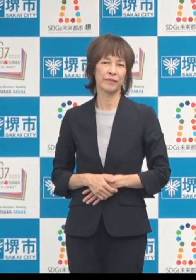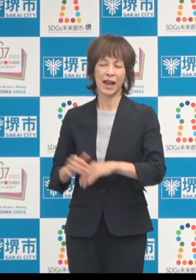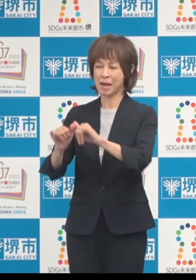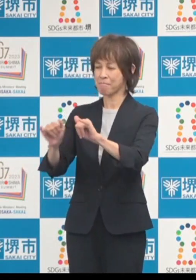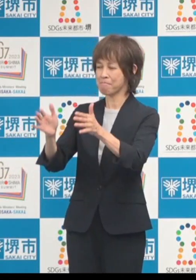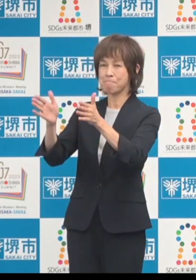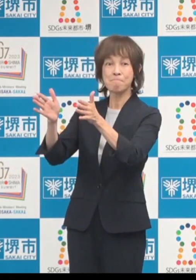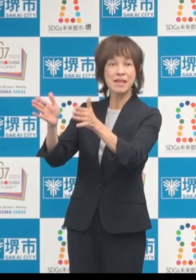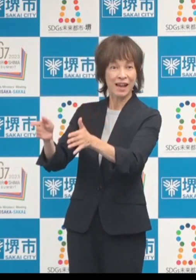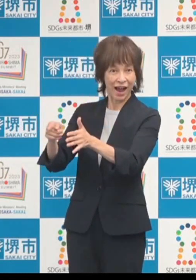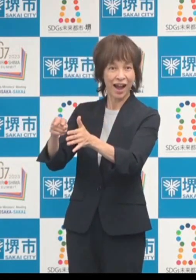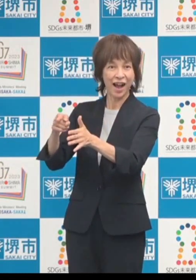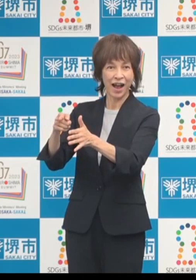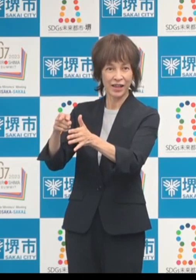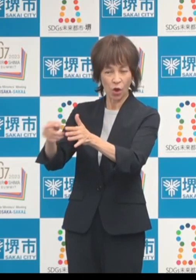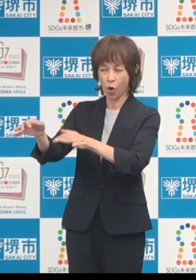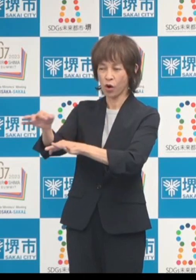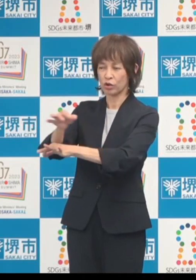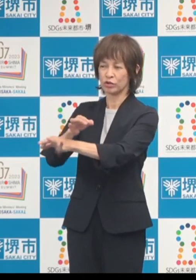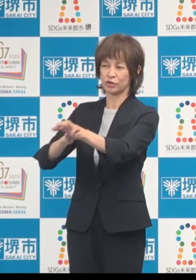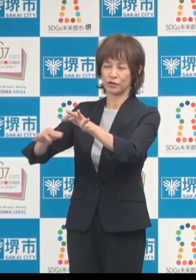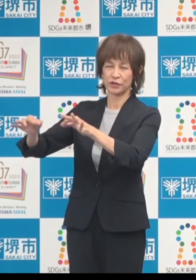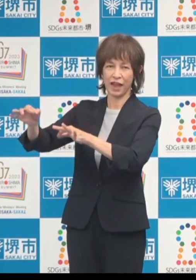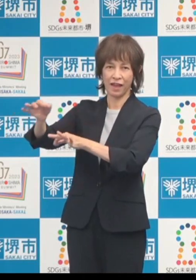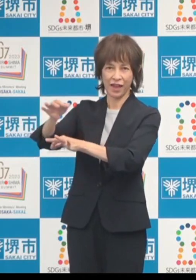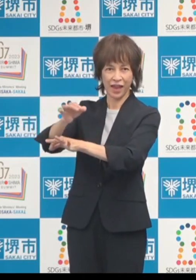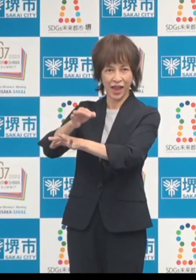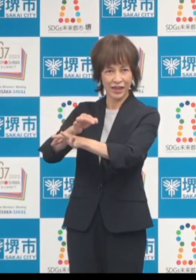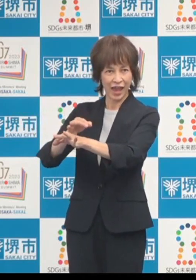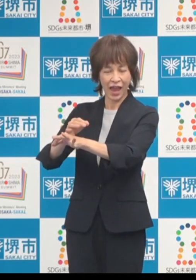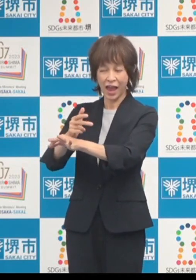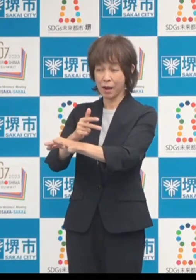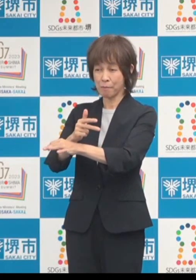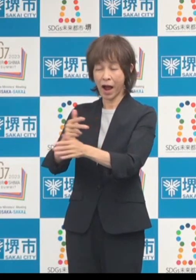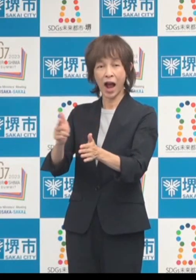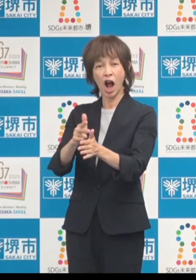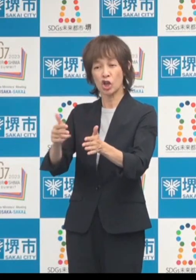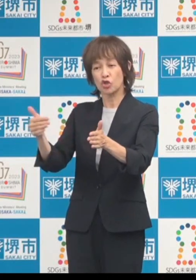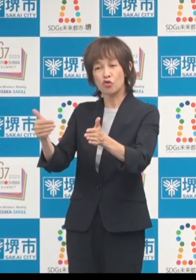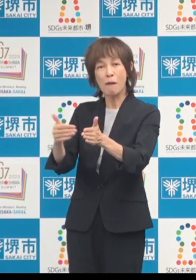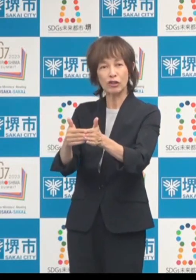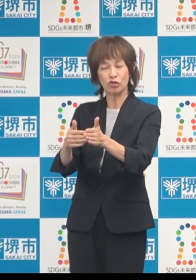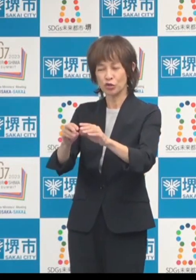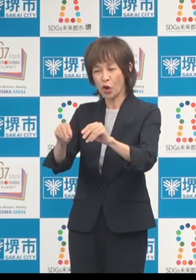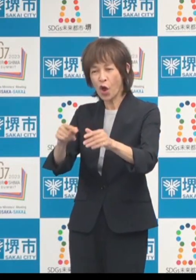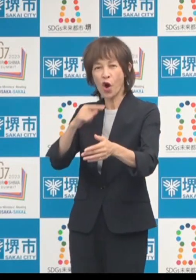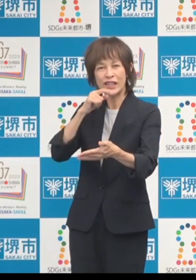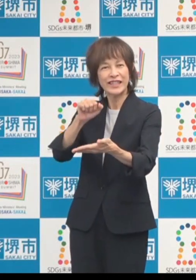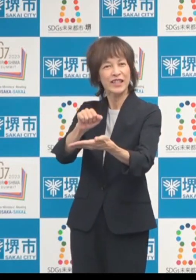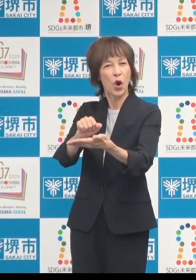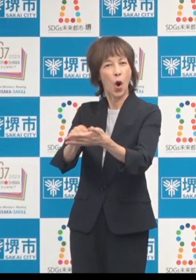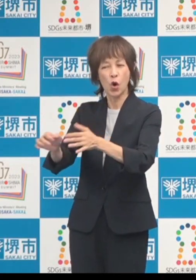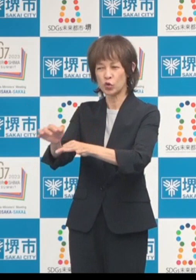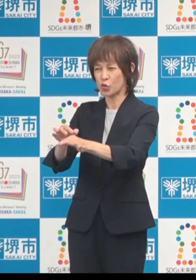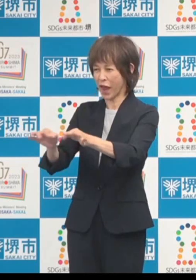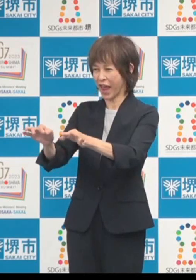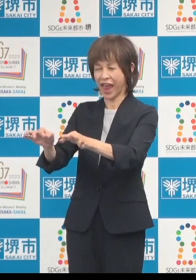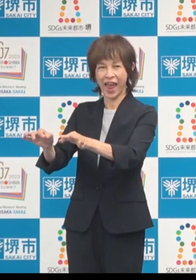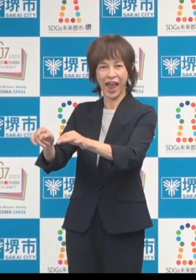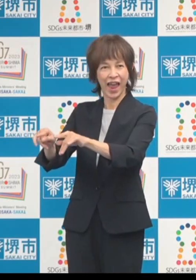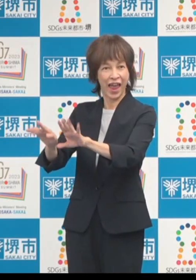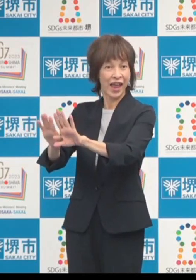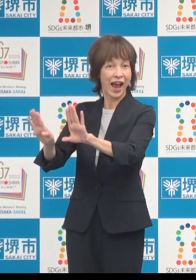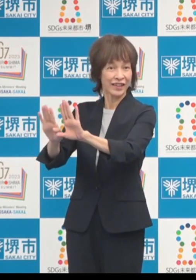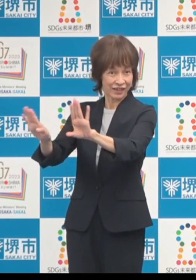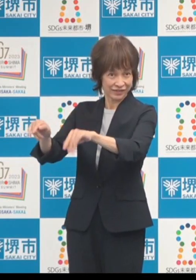さん の運営でですね、週末を中心にした運営ということで今進められておるんですけれ